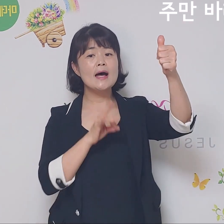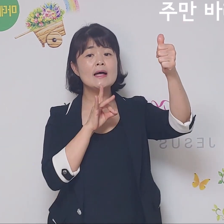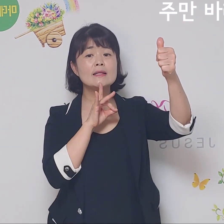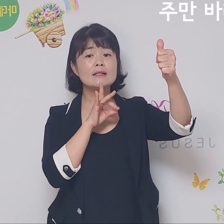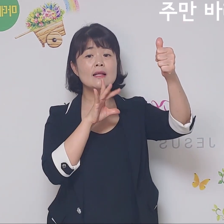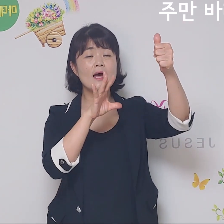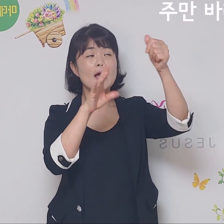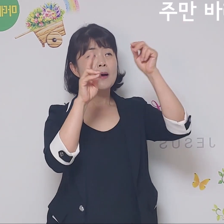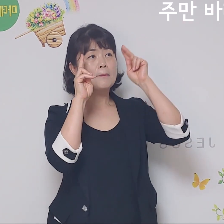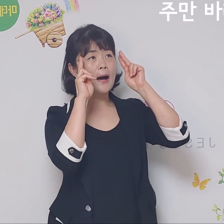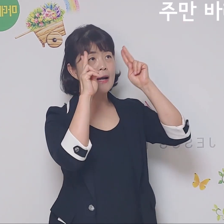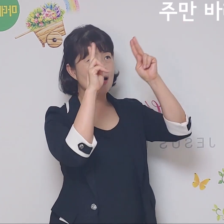주만